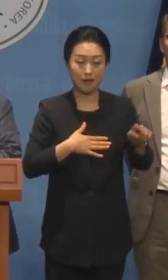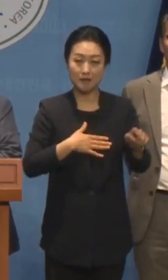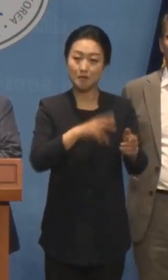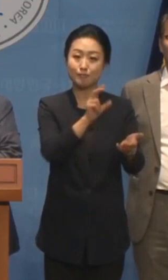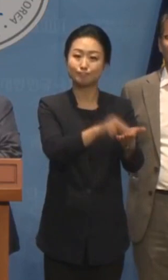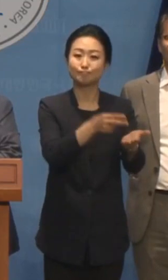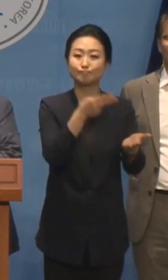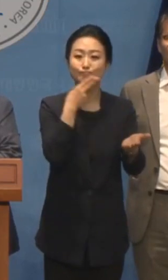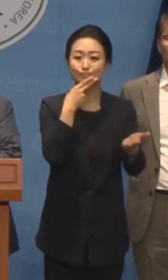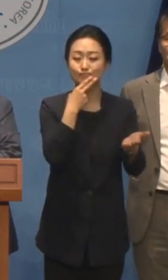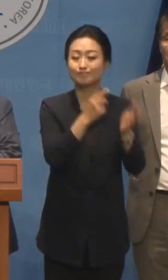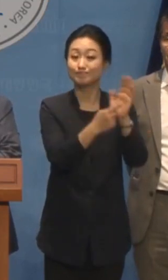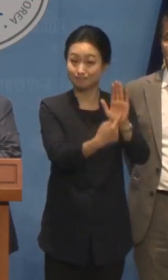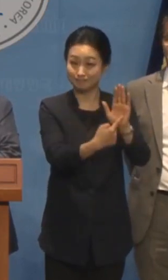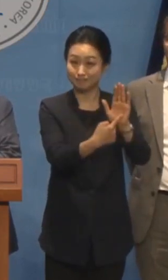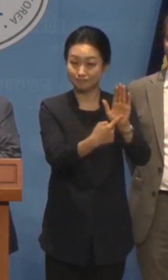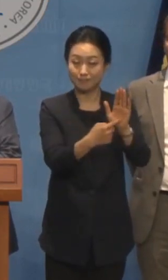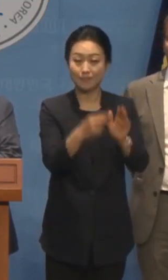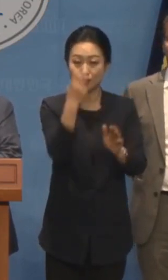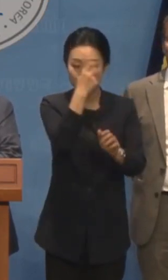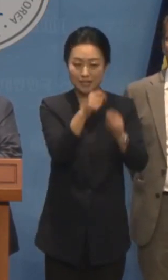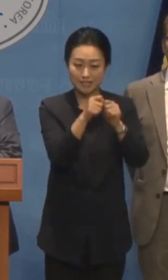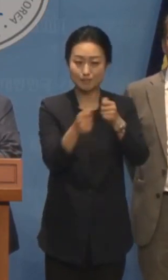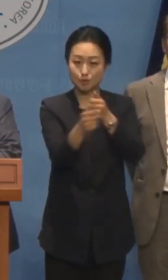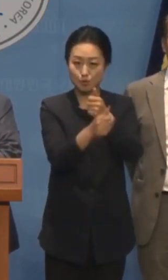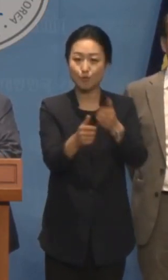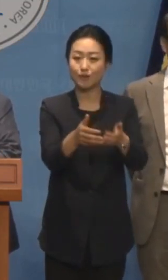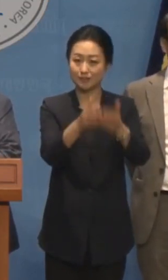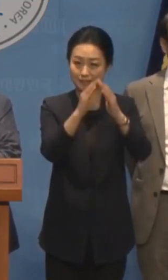강력한 비호를 하고 수사심의위원회를 소집했기 때문에